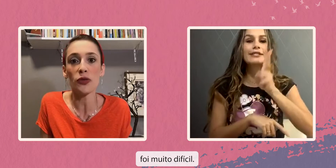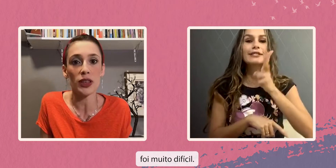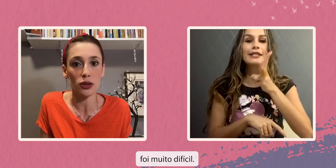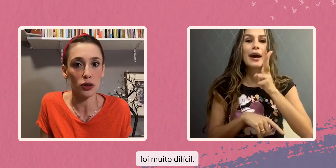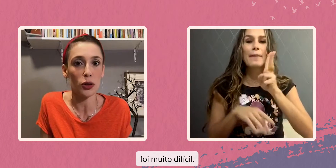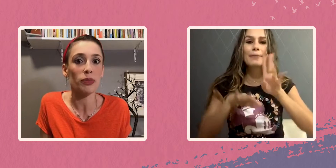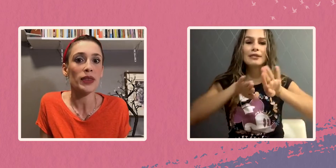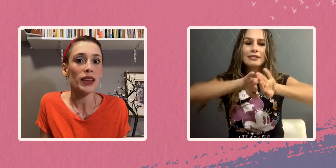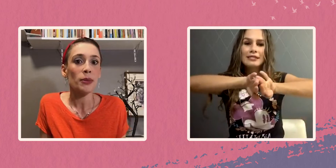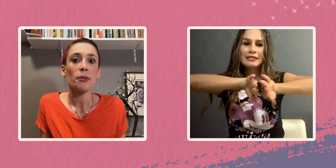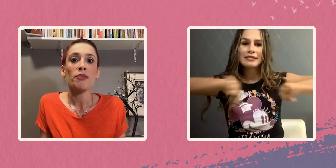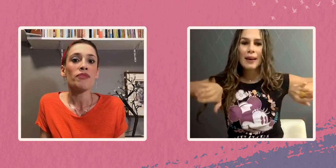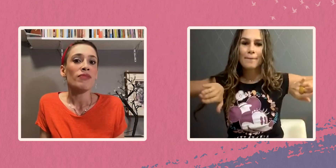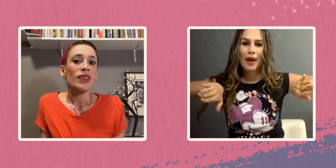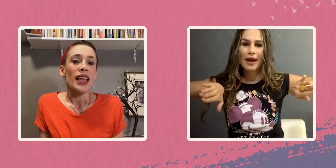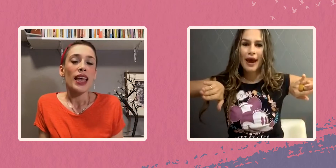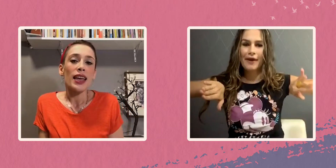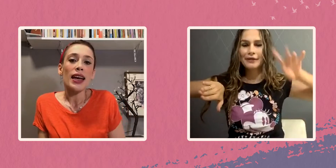muito difícil.